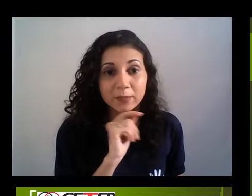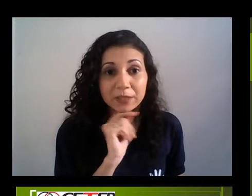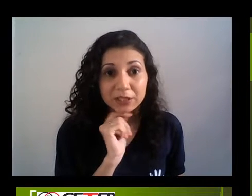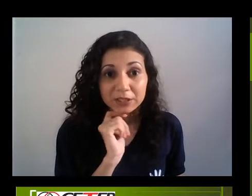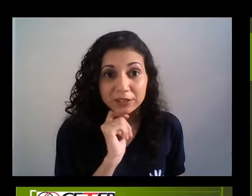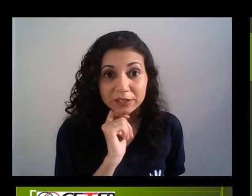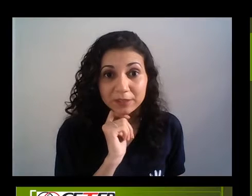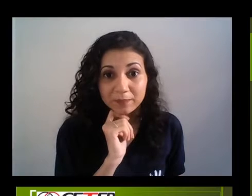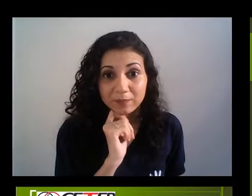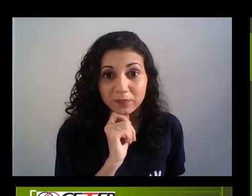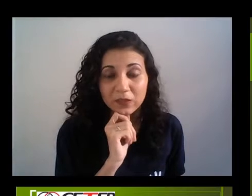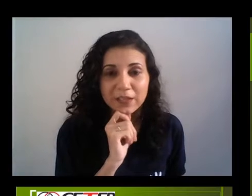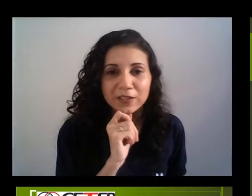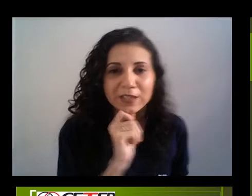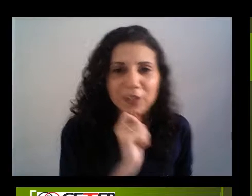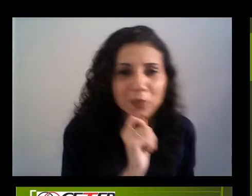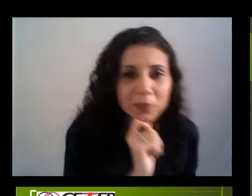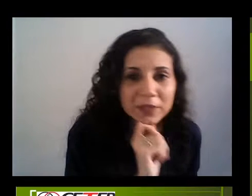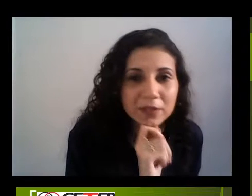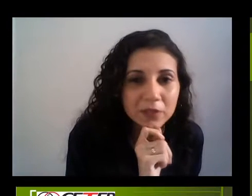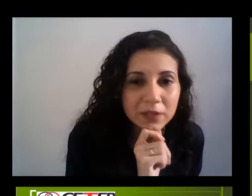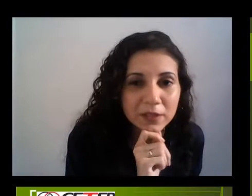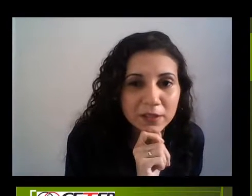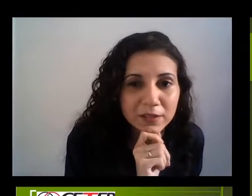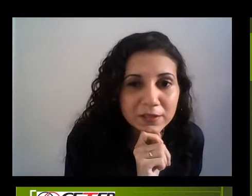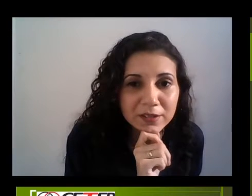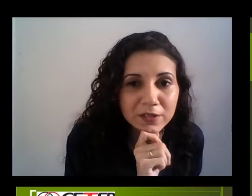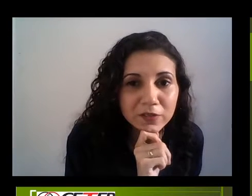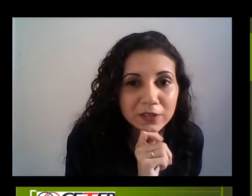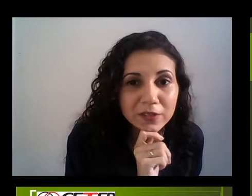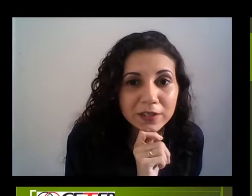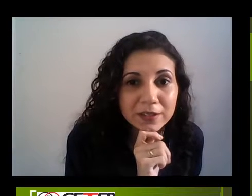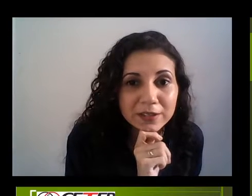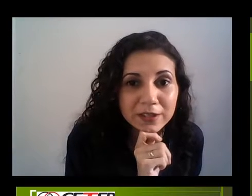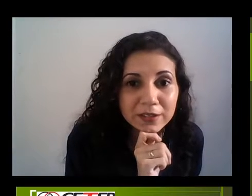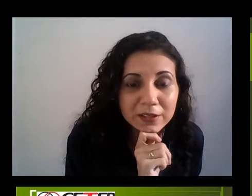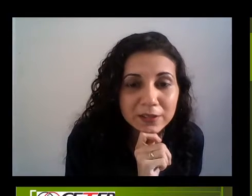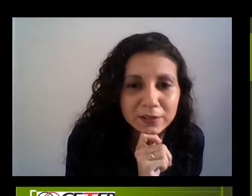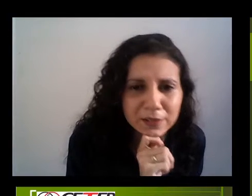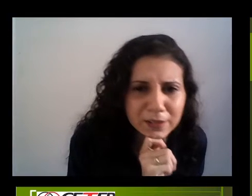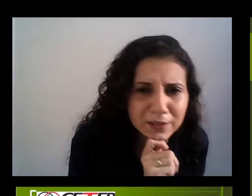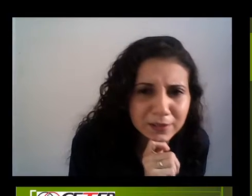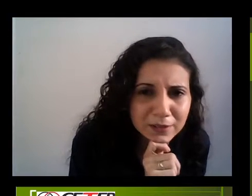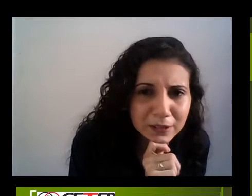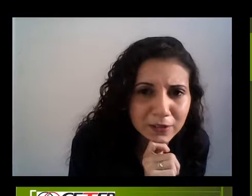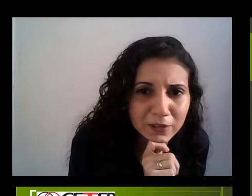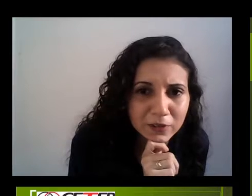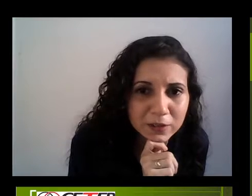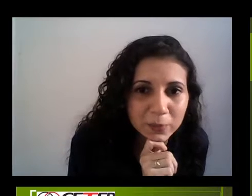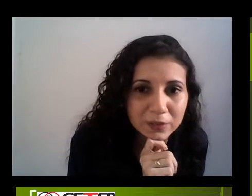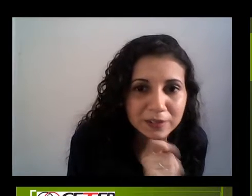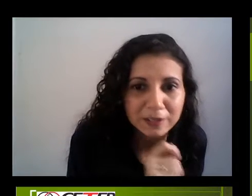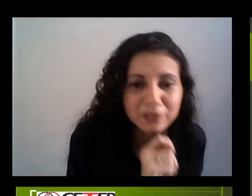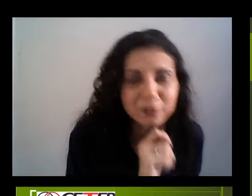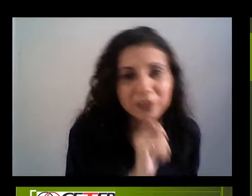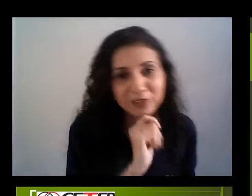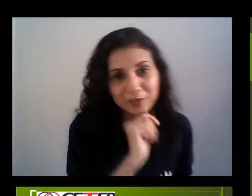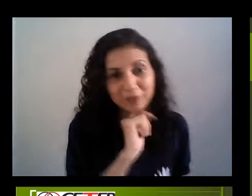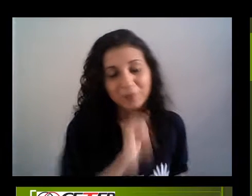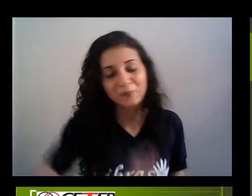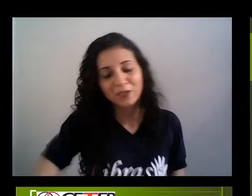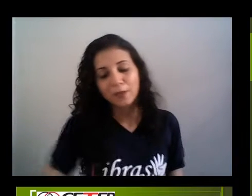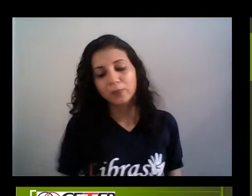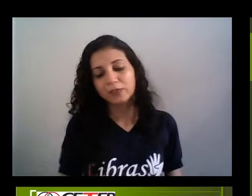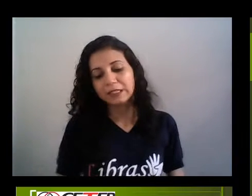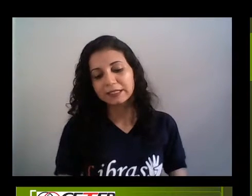acontece bastante, né? Tem até um memezinho aqui, tô vendo alguém sinalizar, cadê? Alguém fazer português sinalizado, todo mundo achando